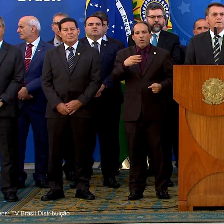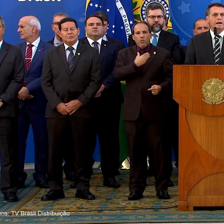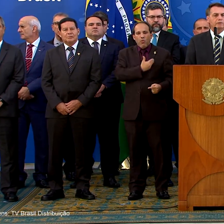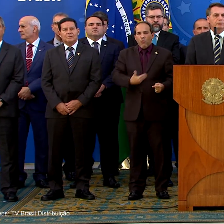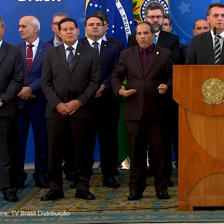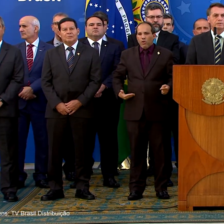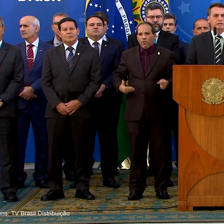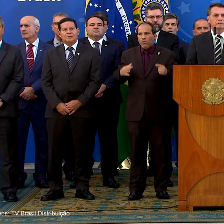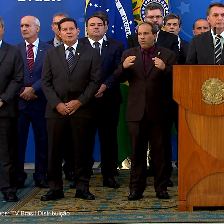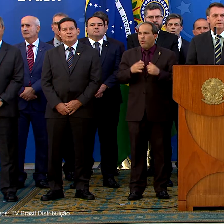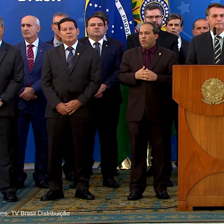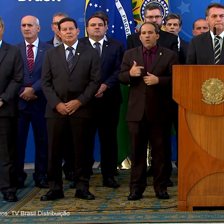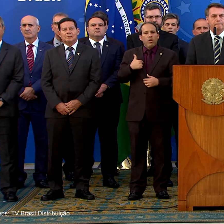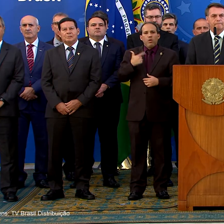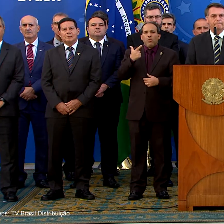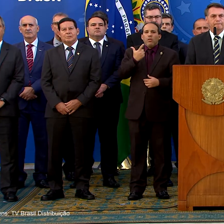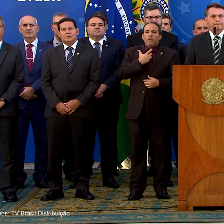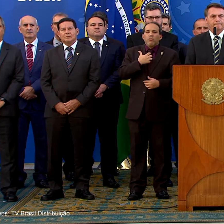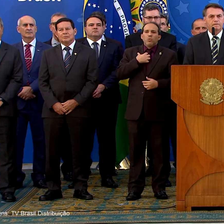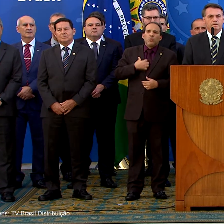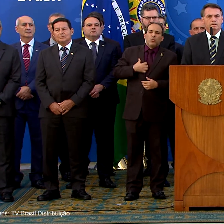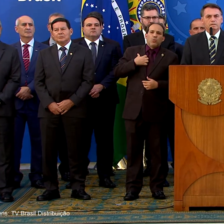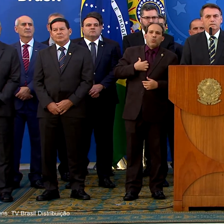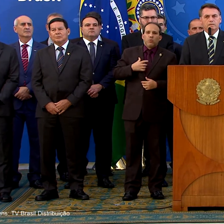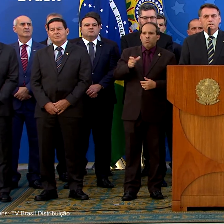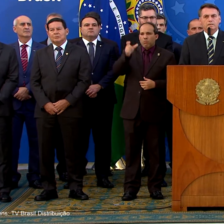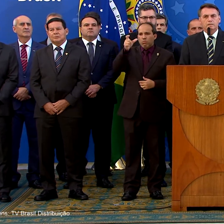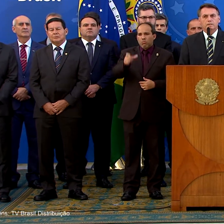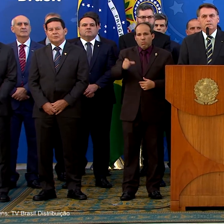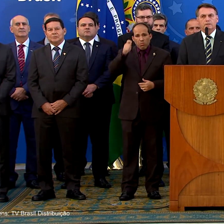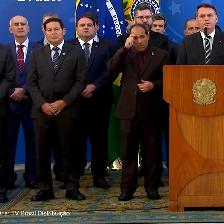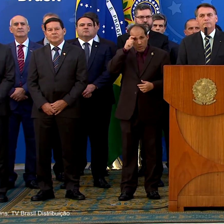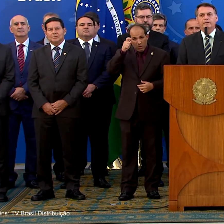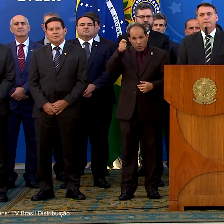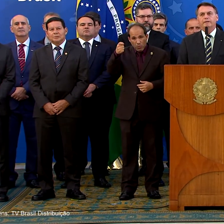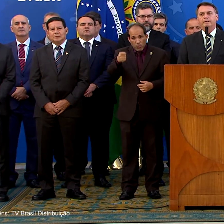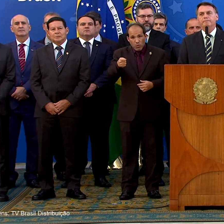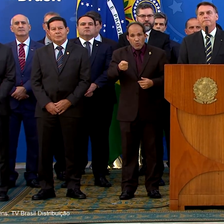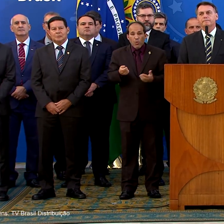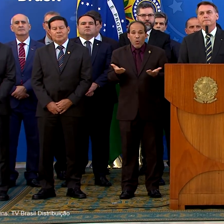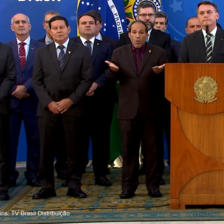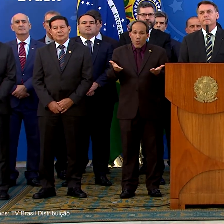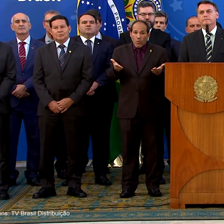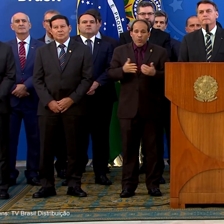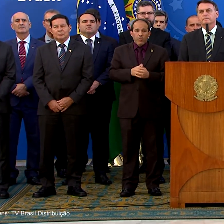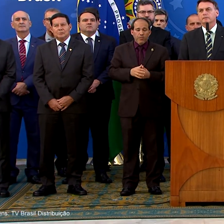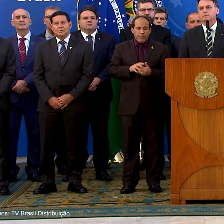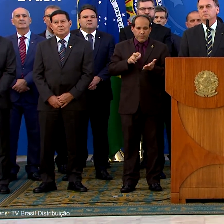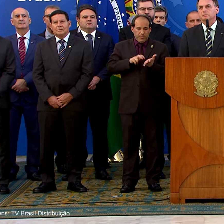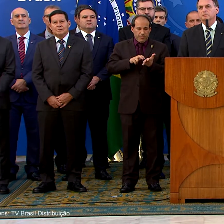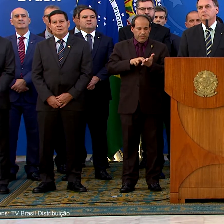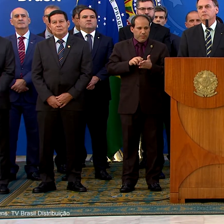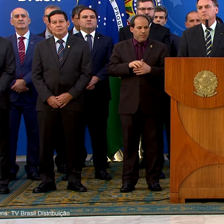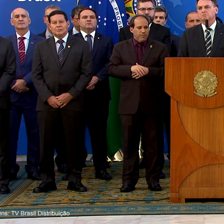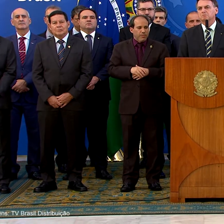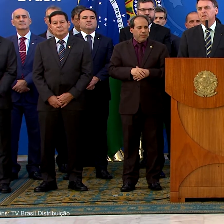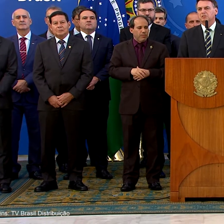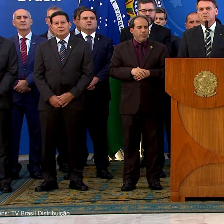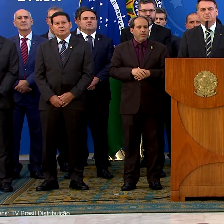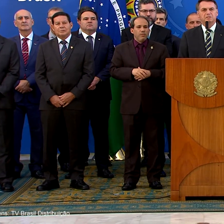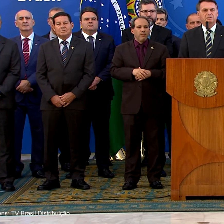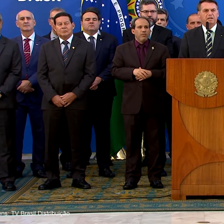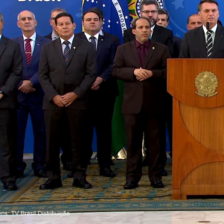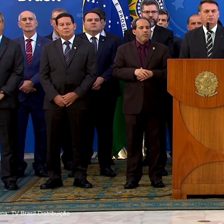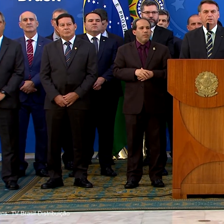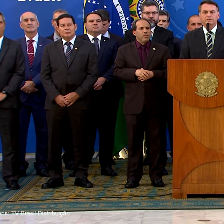eu não tenho mágoa do senhor sérgio moro oi hoje pela manhã eu